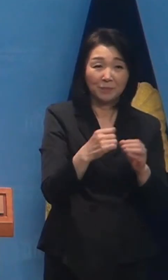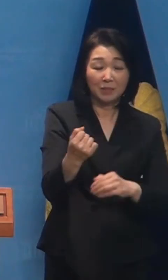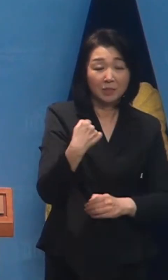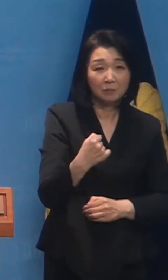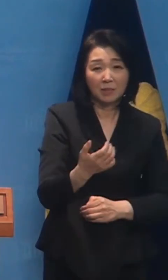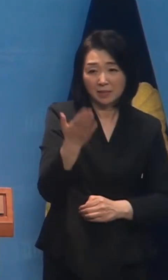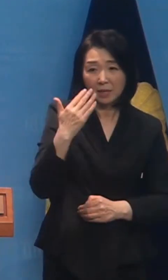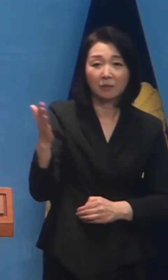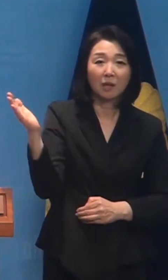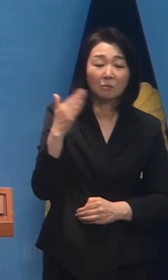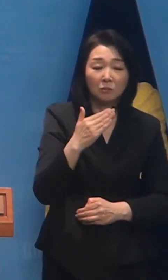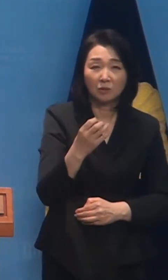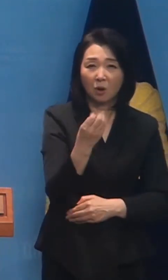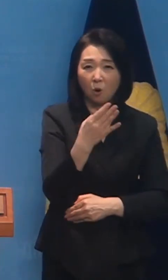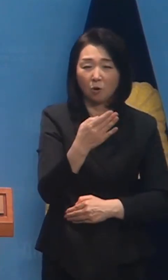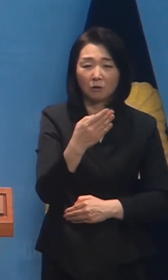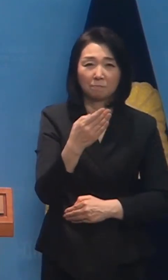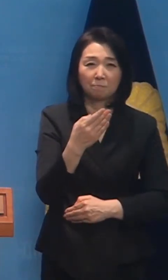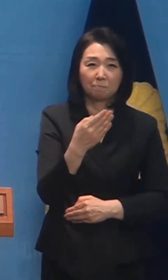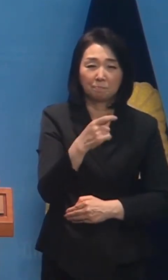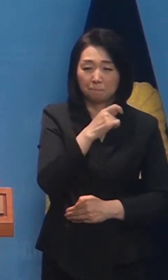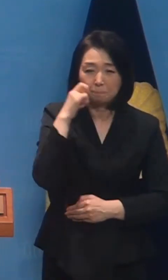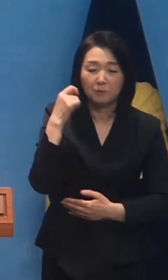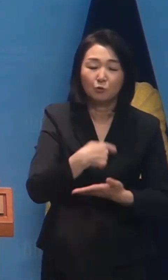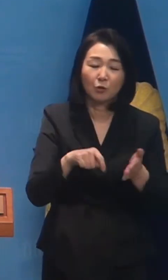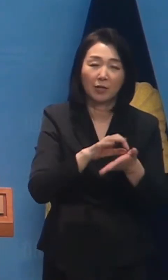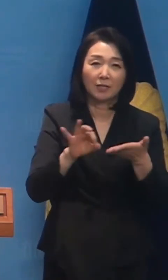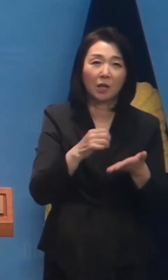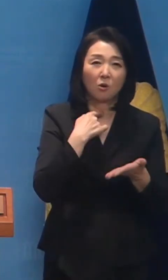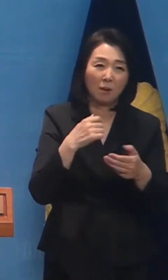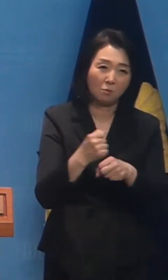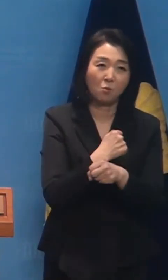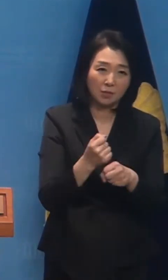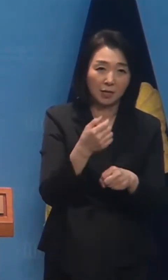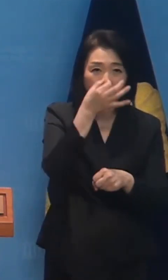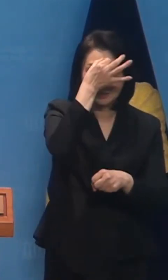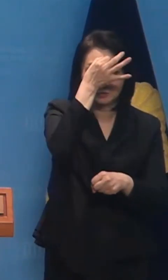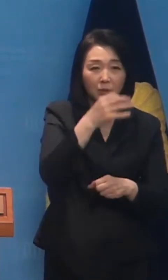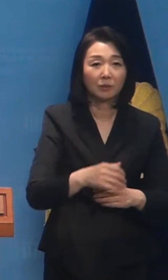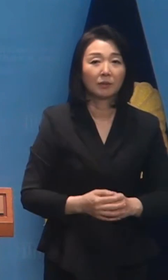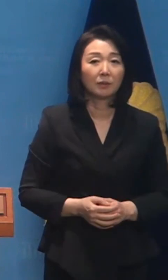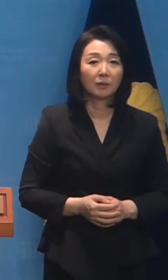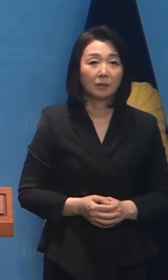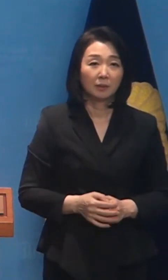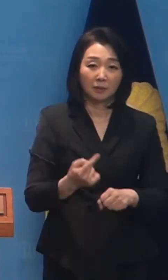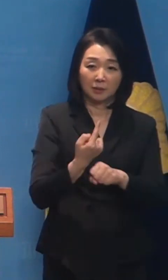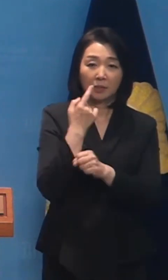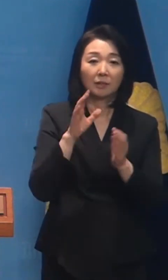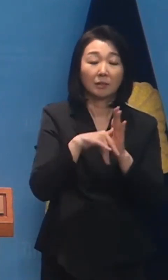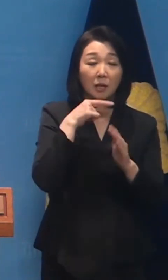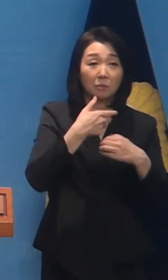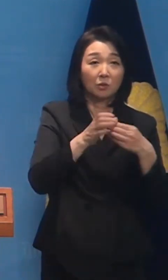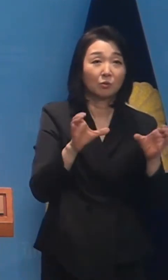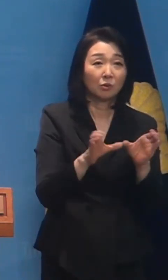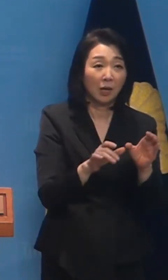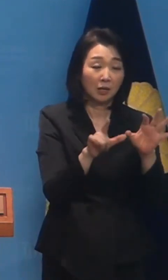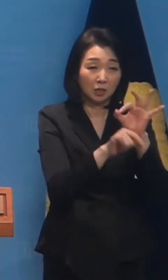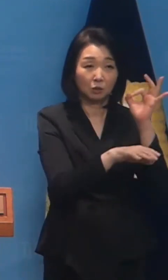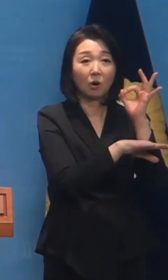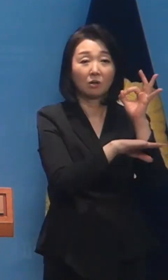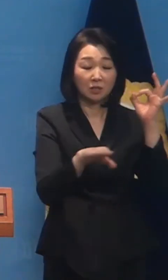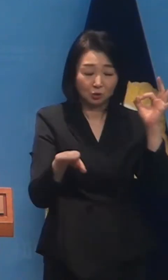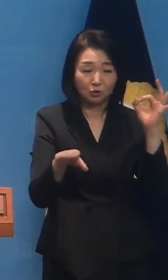오래전부터 언론 입출막을 위해 사용해왔던 공작 기술입니다. 바로 지난해에도 민주당은 10월